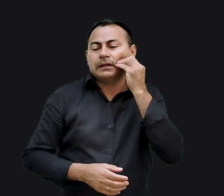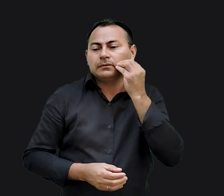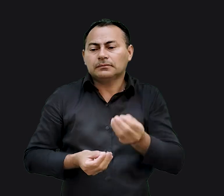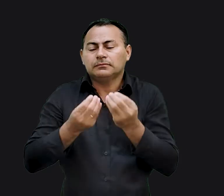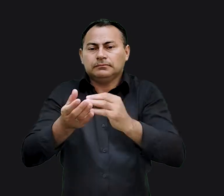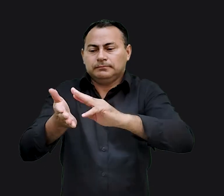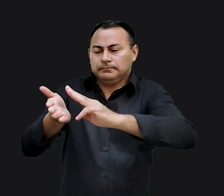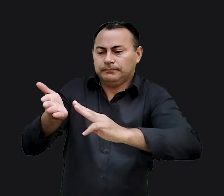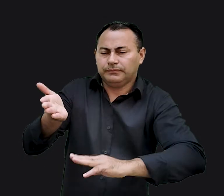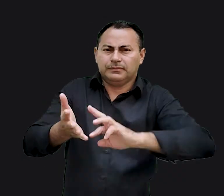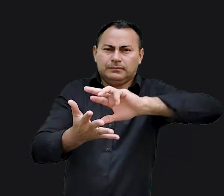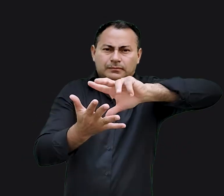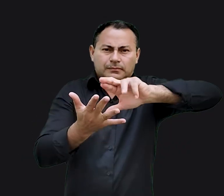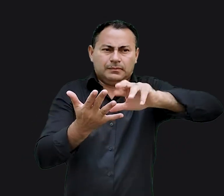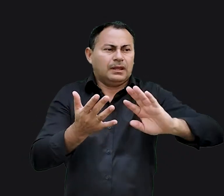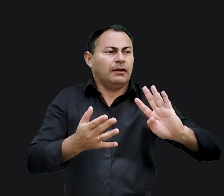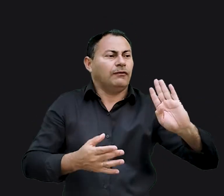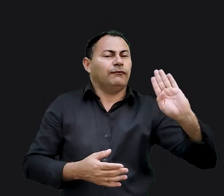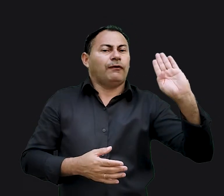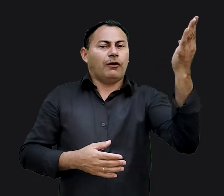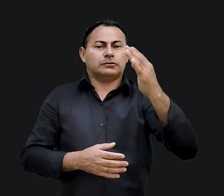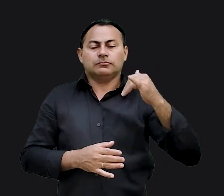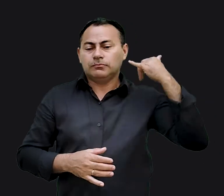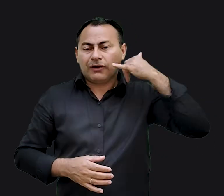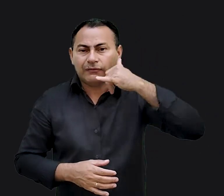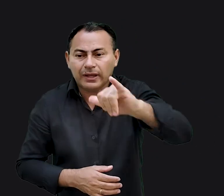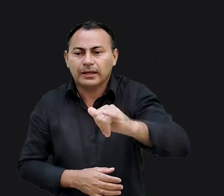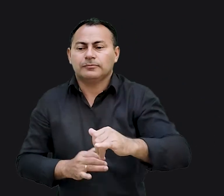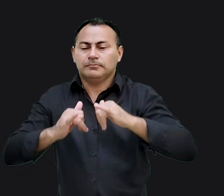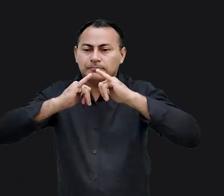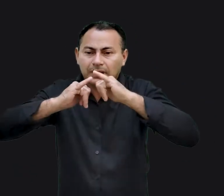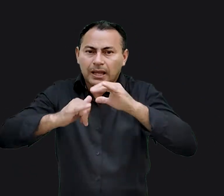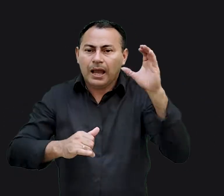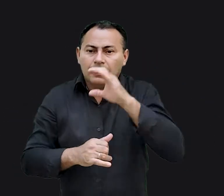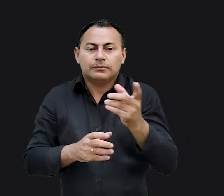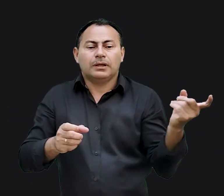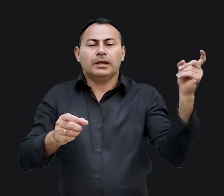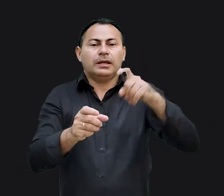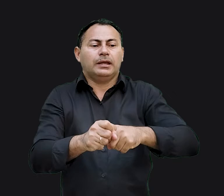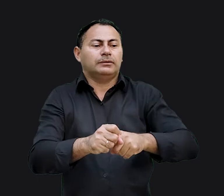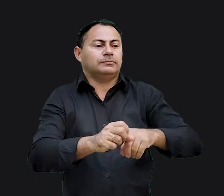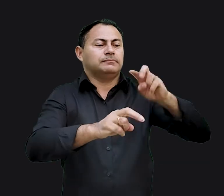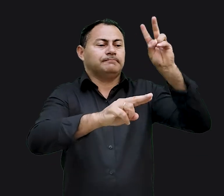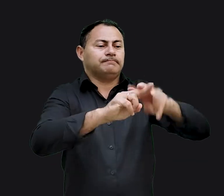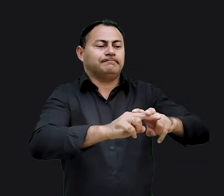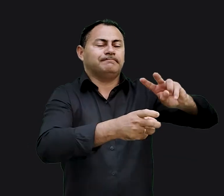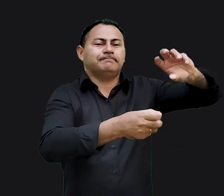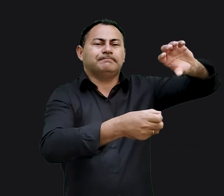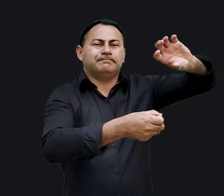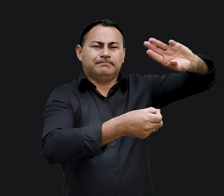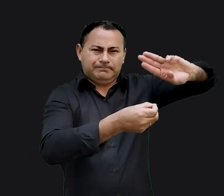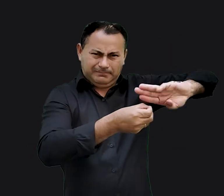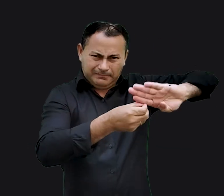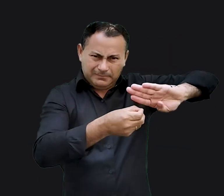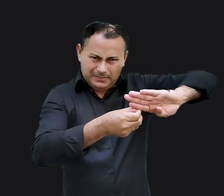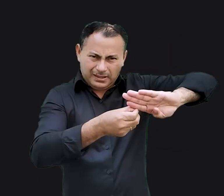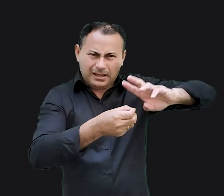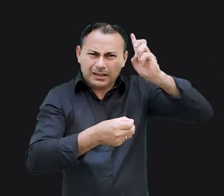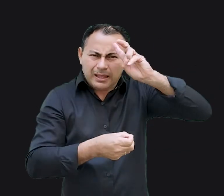tentando compensar a mensagem de vários falsos profetas que pregavam um rápido retorno do cativeiro. Você se lembra que